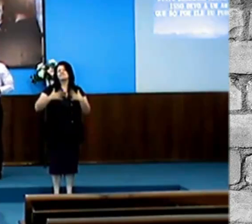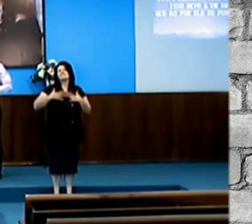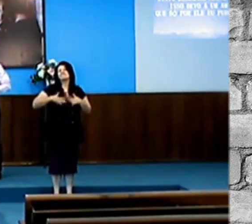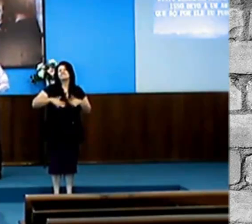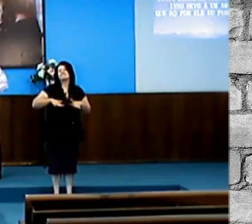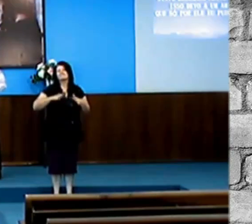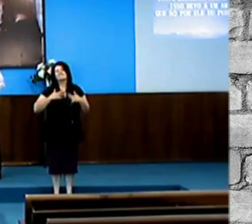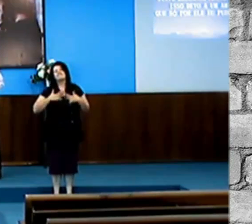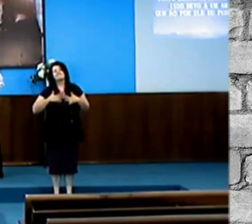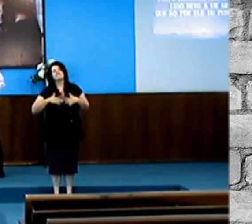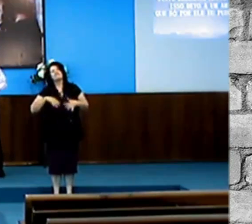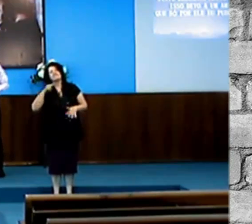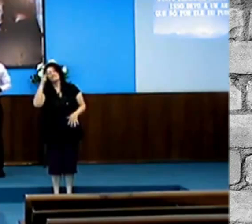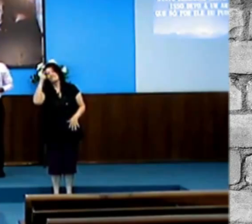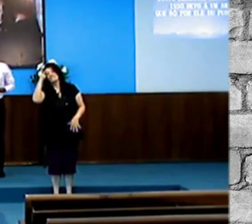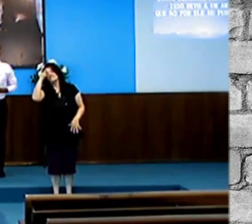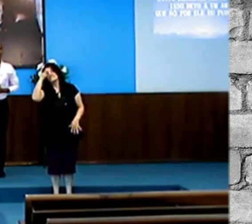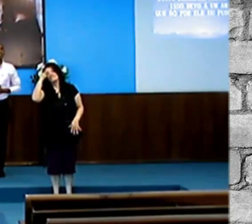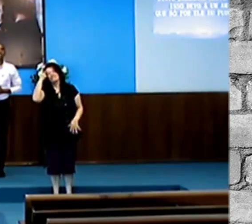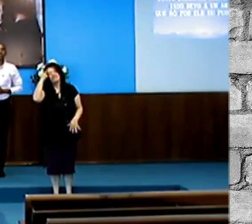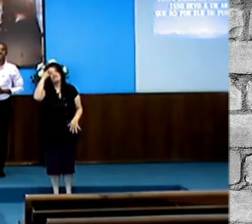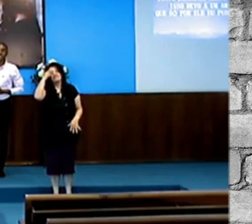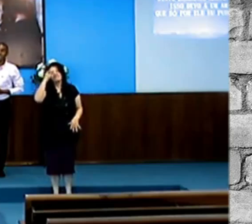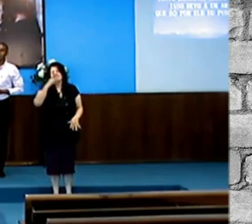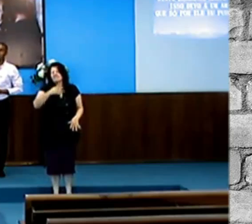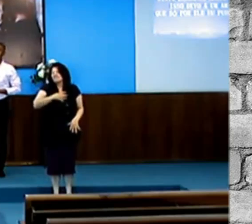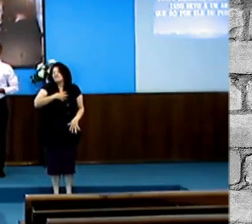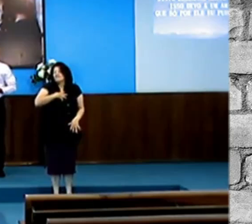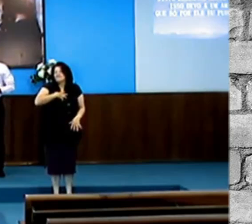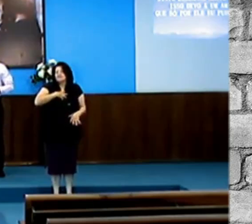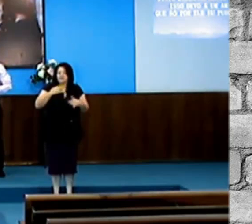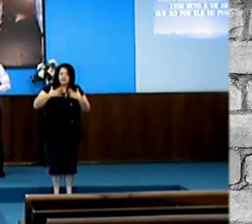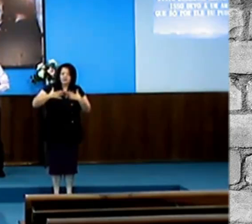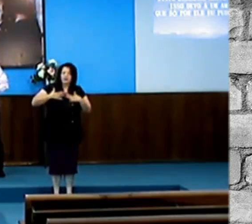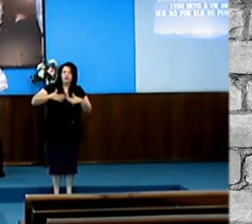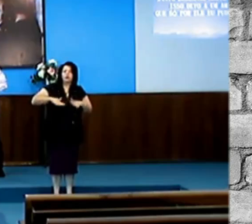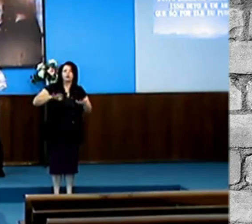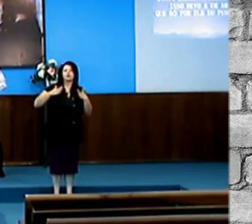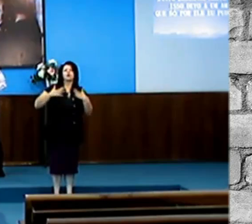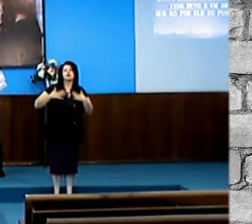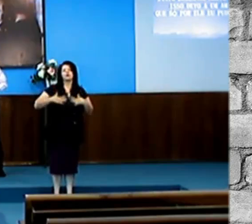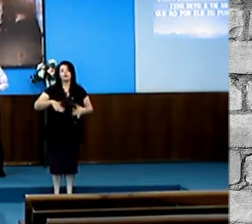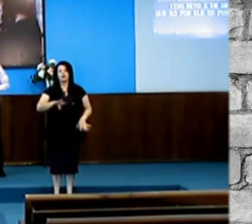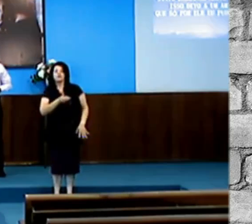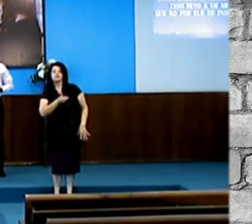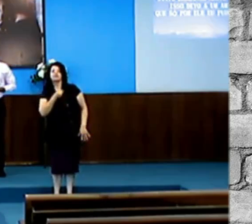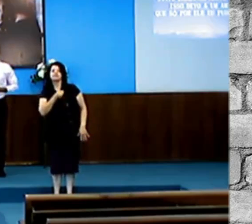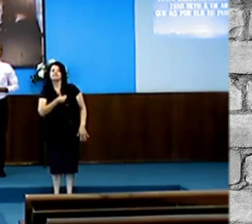Calmo, sereno e tranquilo, sinto descanso neste